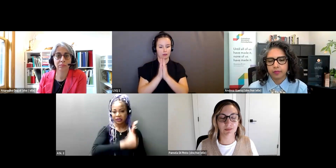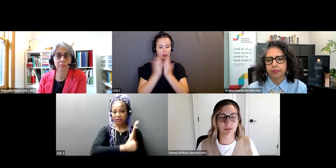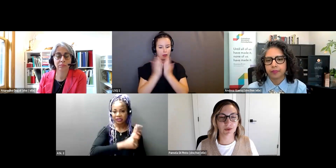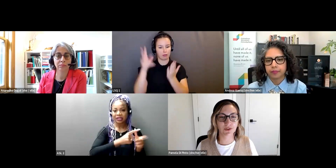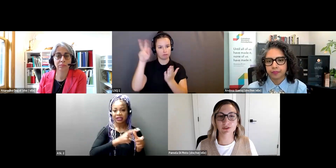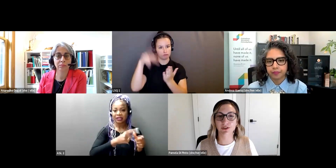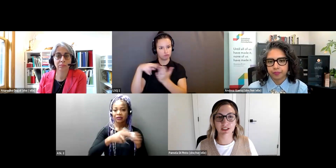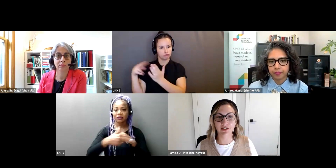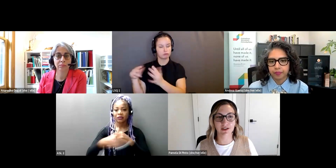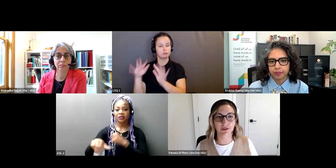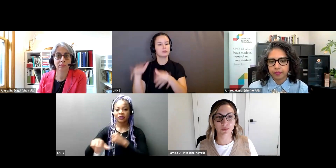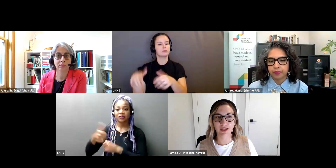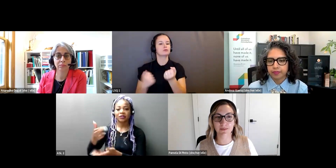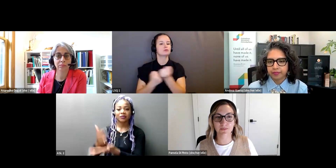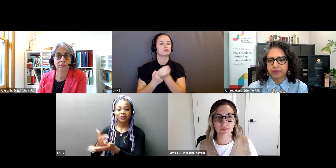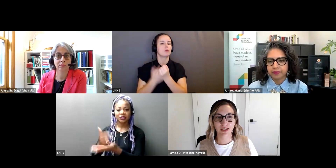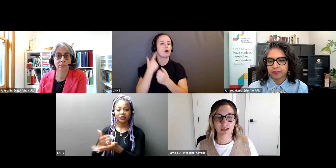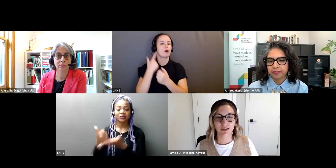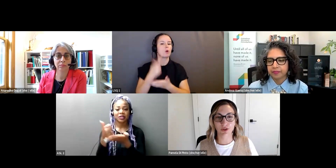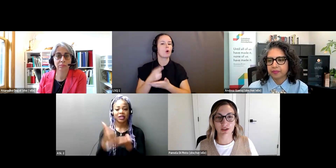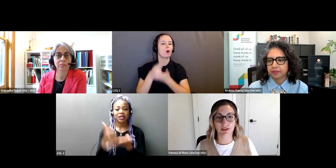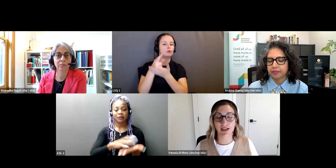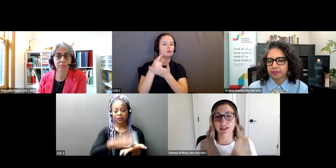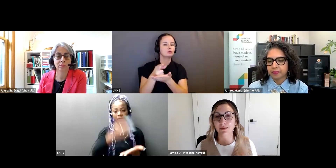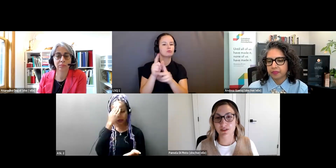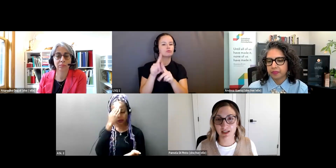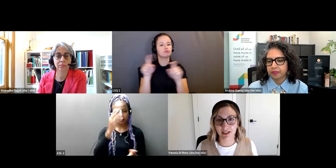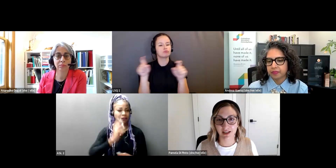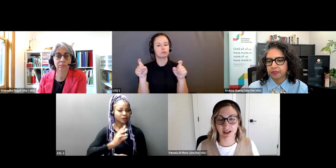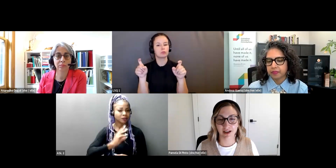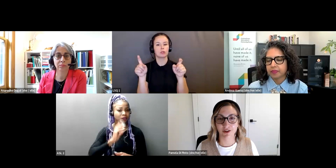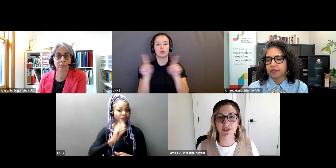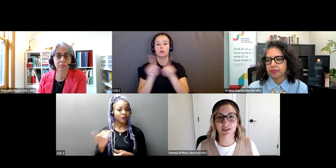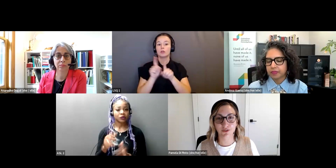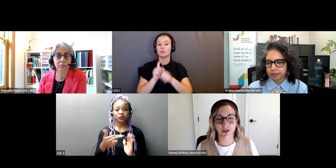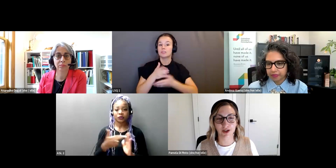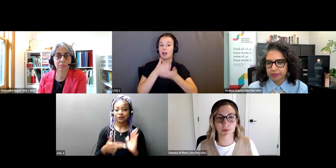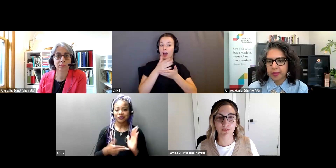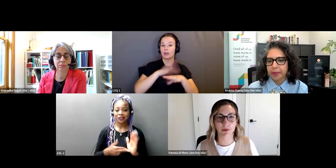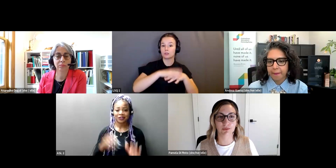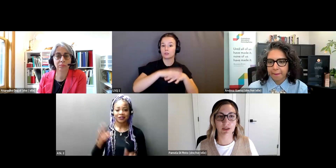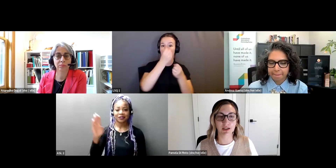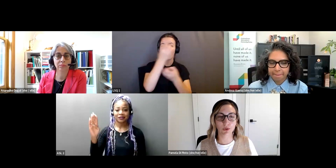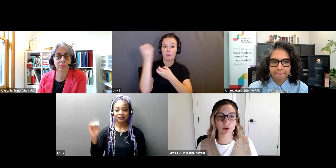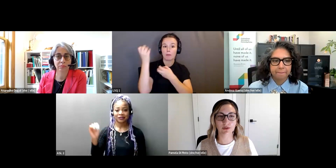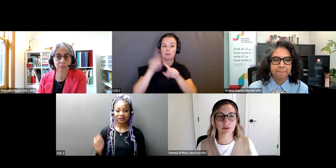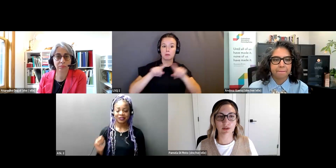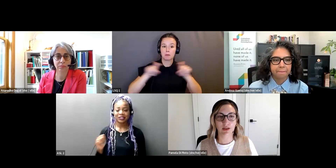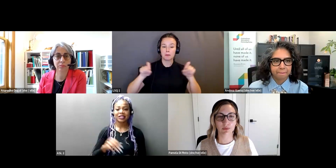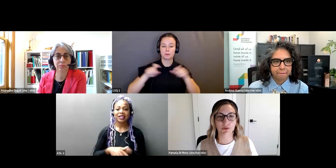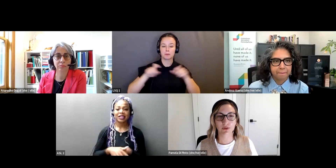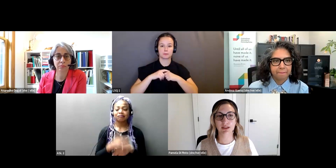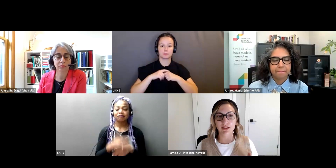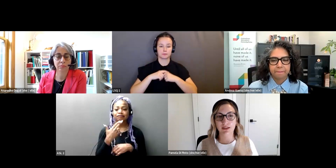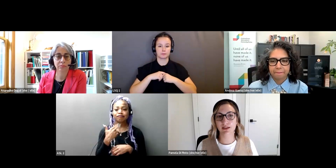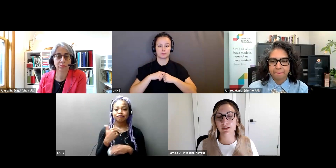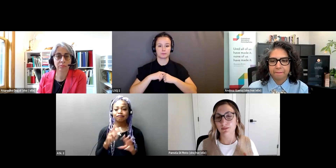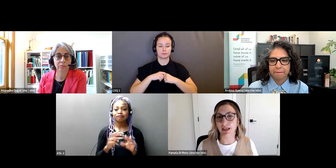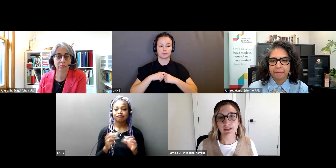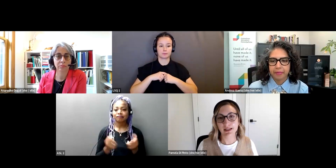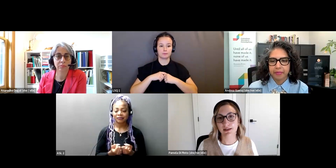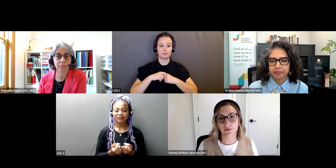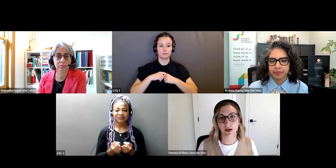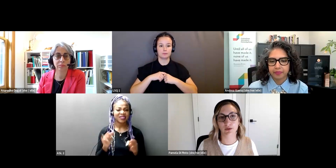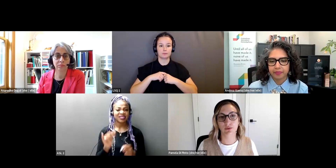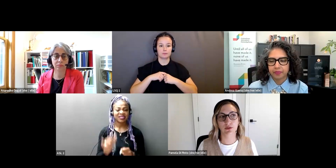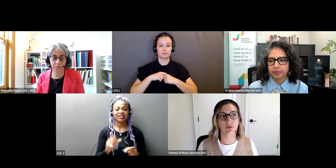vous donne différentes ressources et qui vous donne des informations. Et vous avez aussi